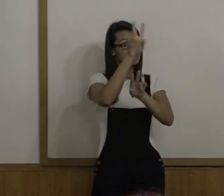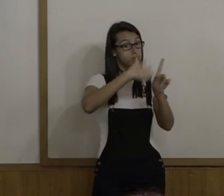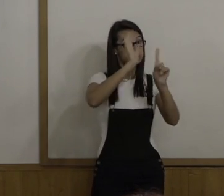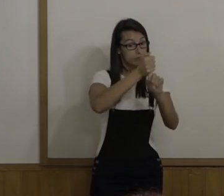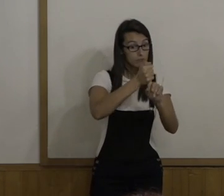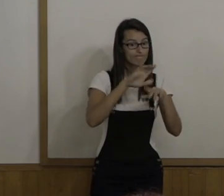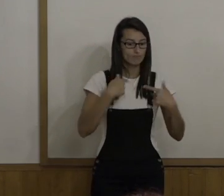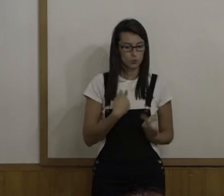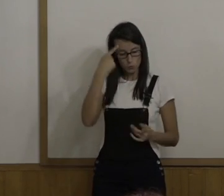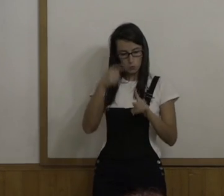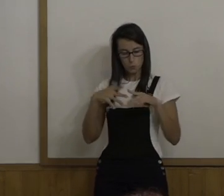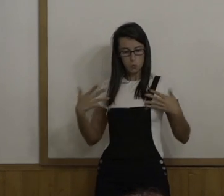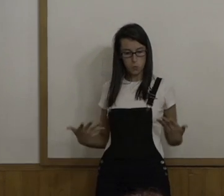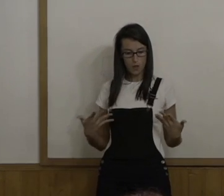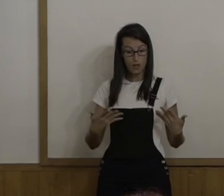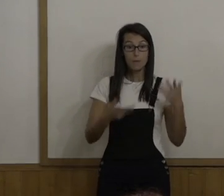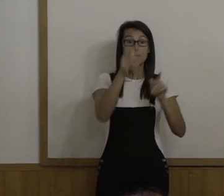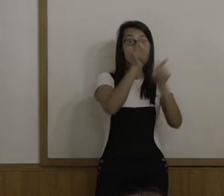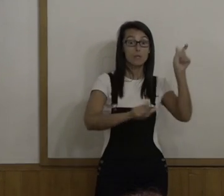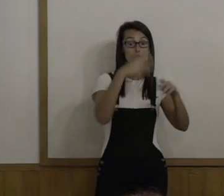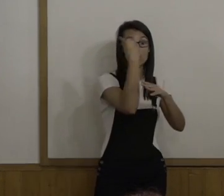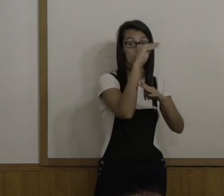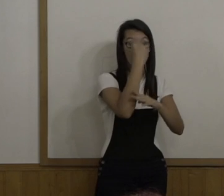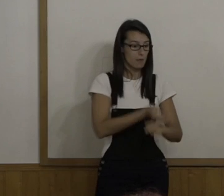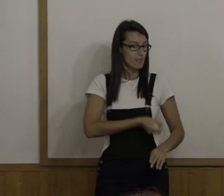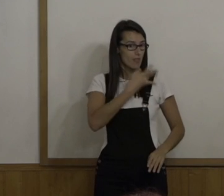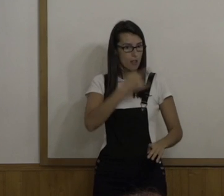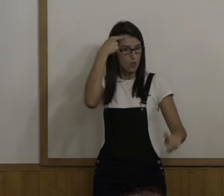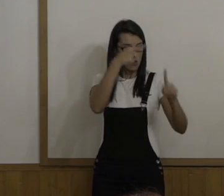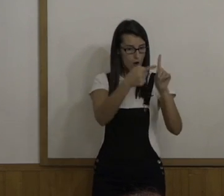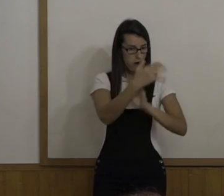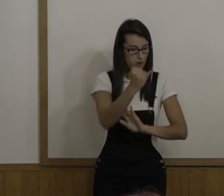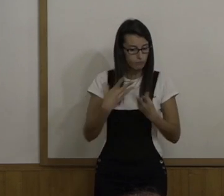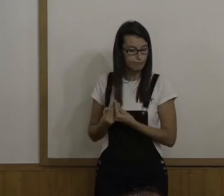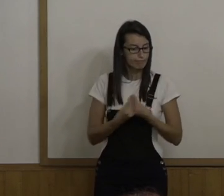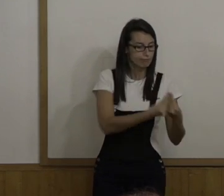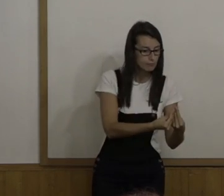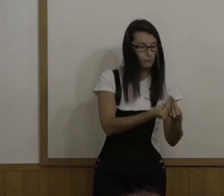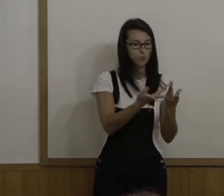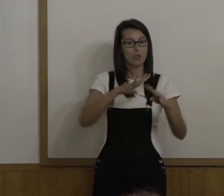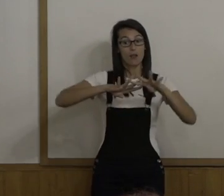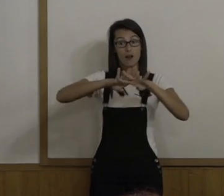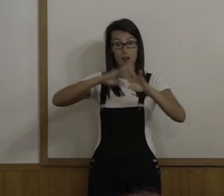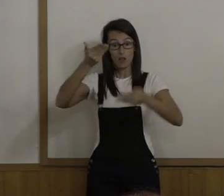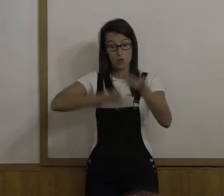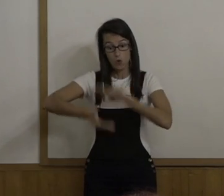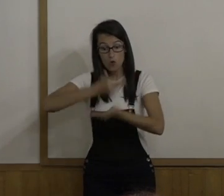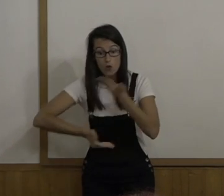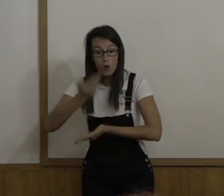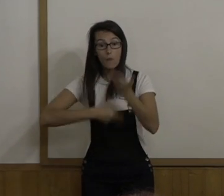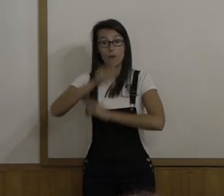nuestra misión qué es? Pues acompañarles en ese camino, ¿no? Tenemos pues, una red de colaboradores, de